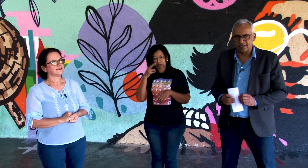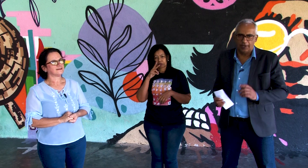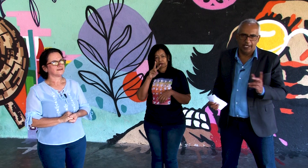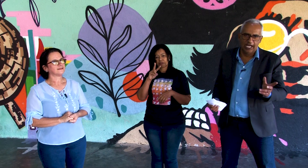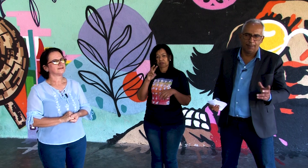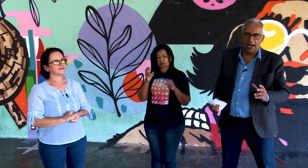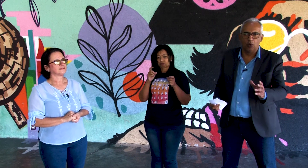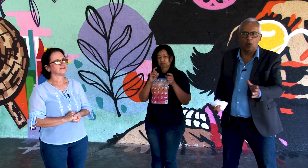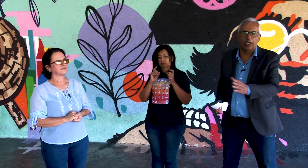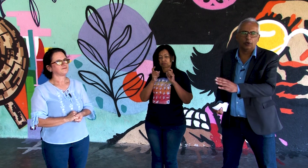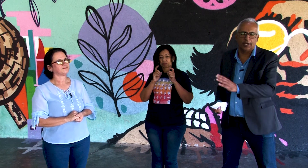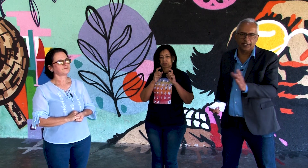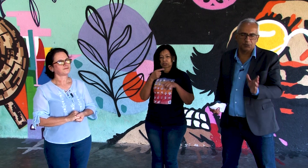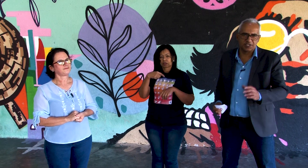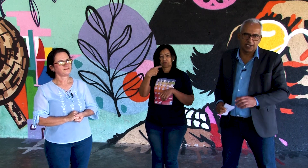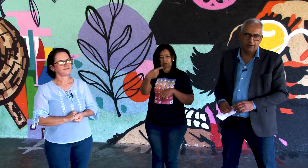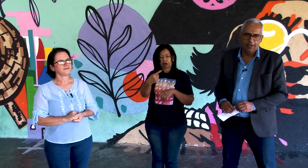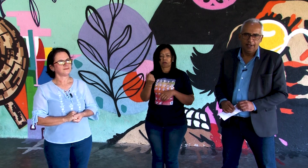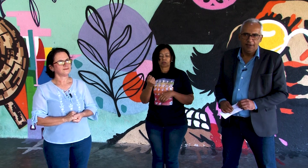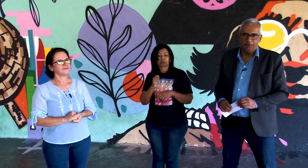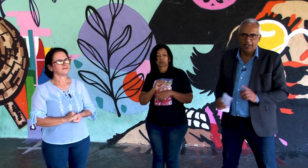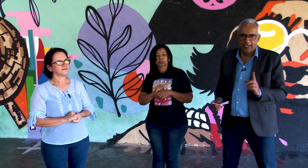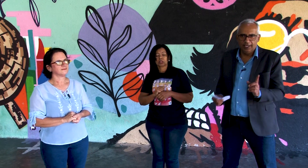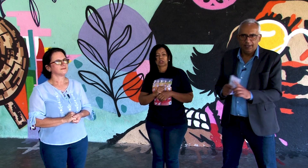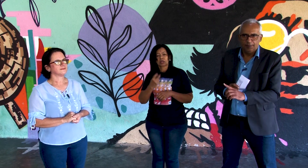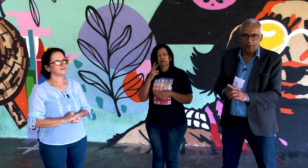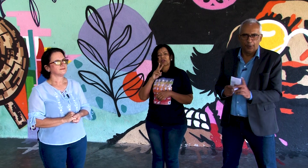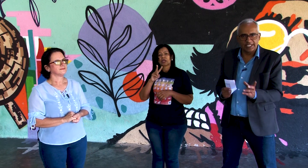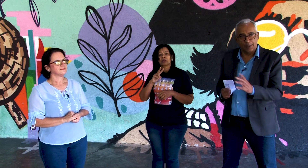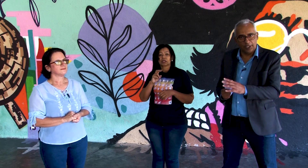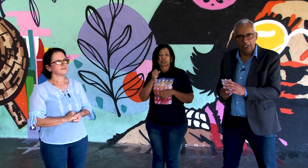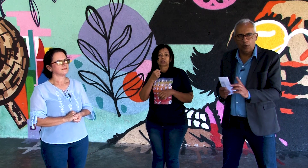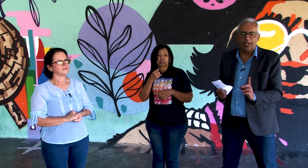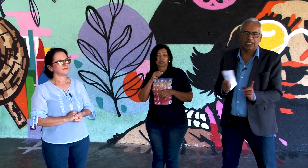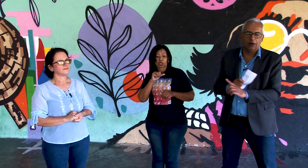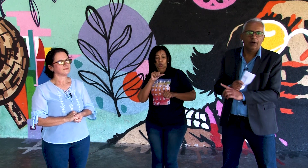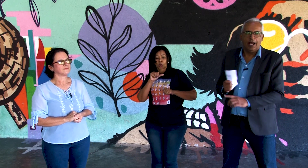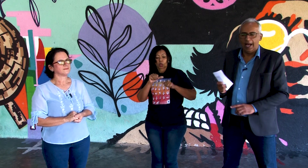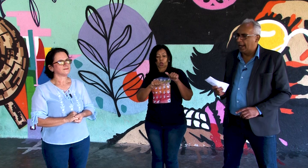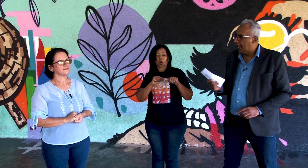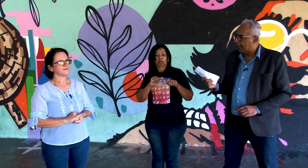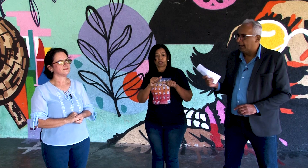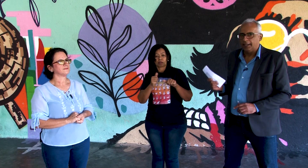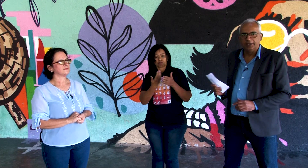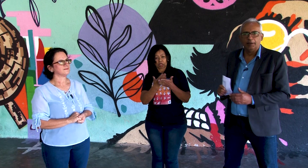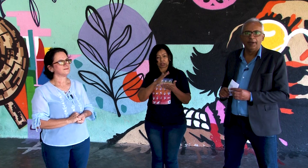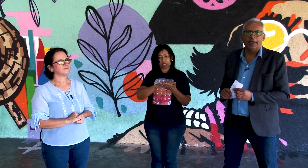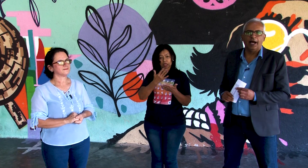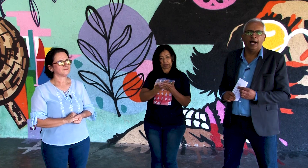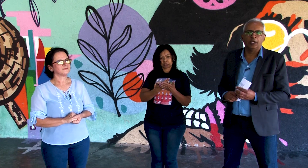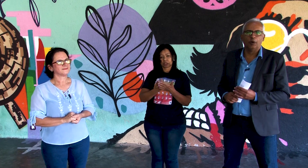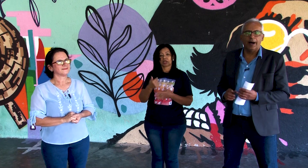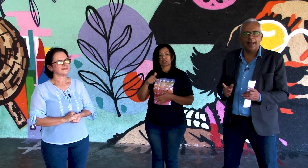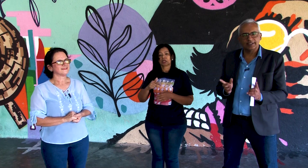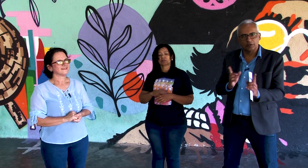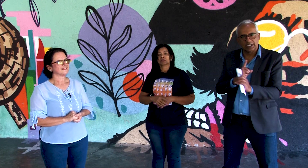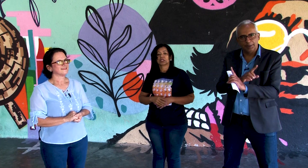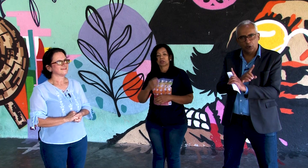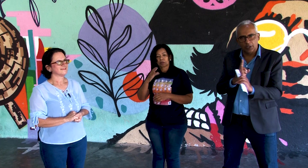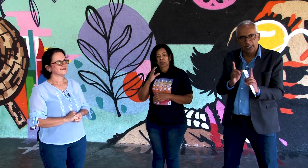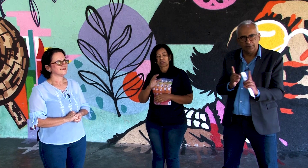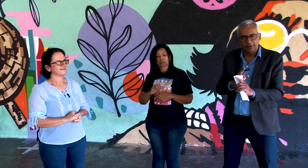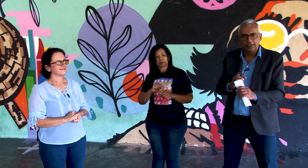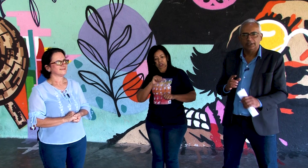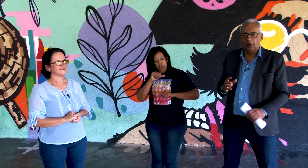a sessão da Câmara ou qualquer outra transmissão, vê que, por exemplo, aqui em Cubatão, a Leia e também a Guiomara, elas estão